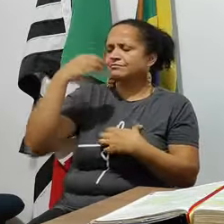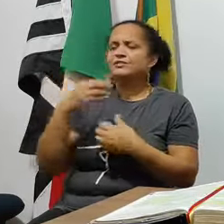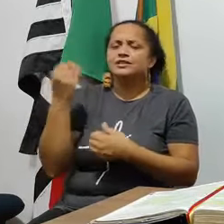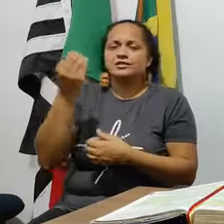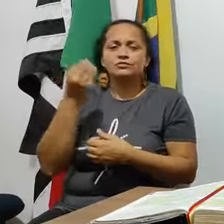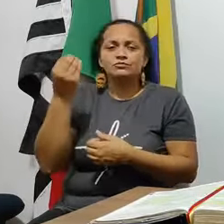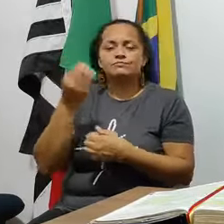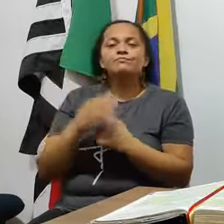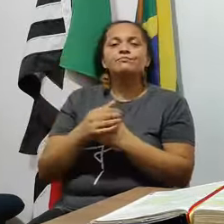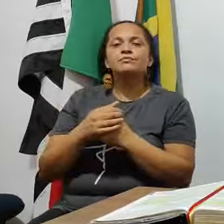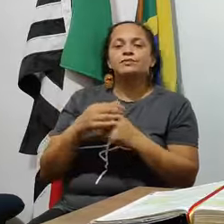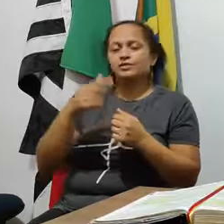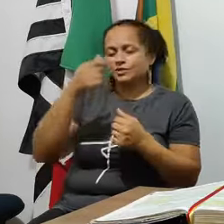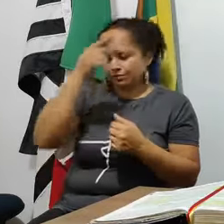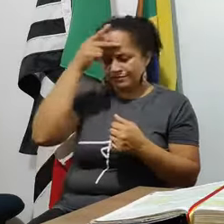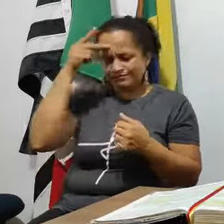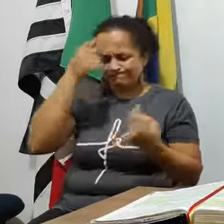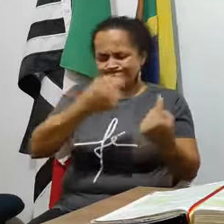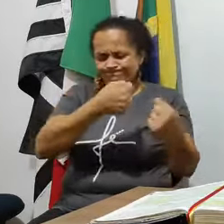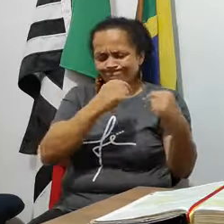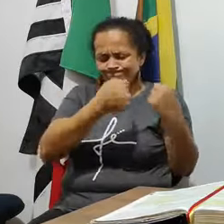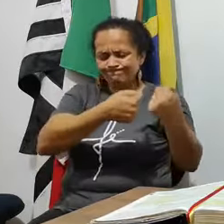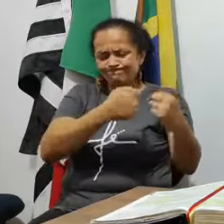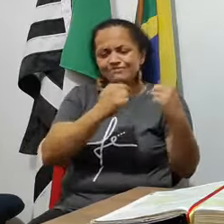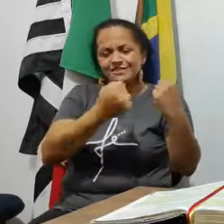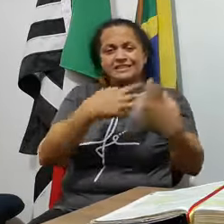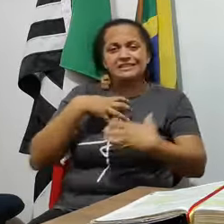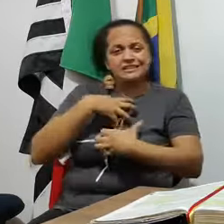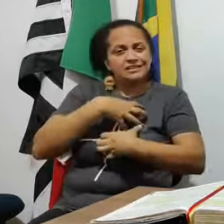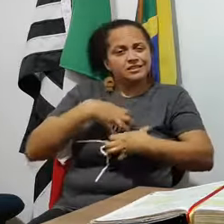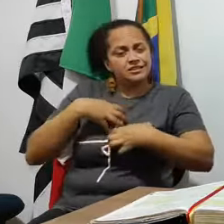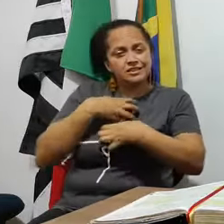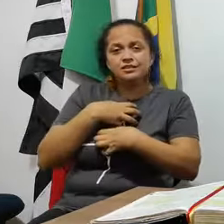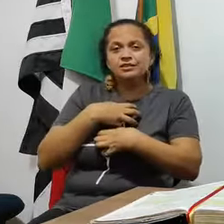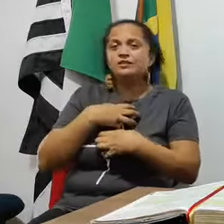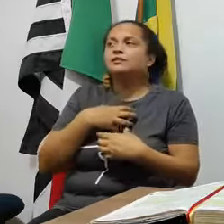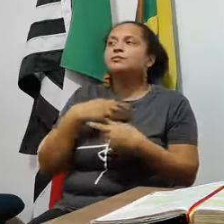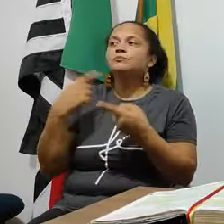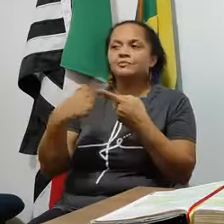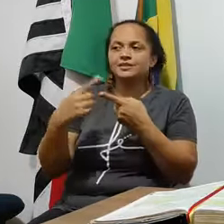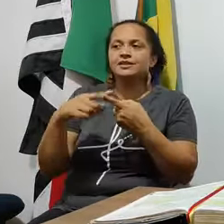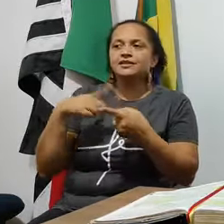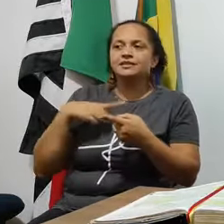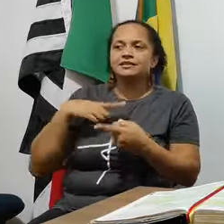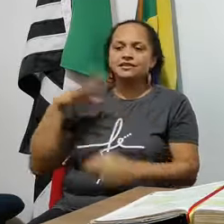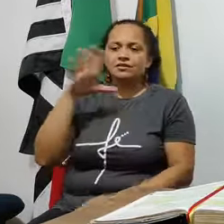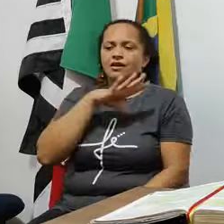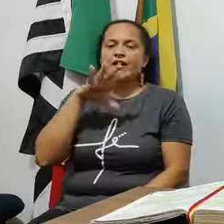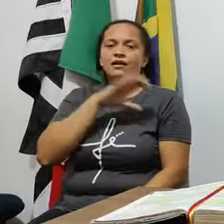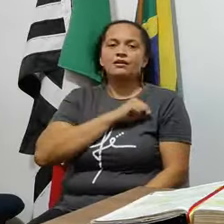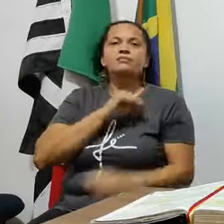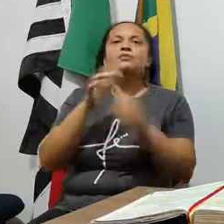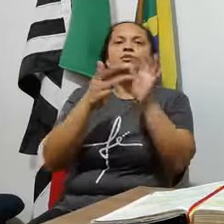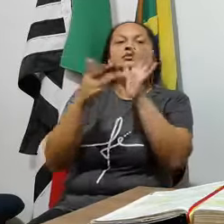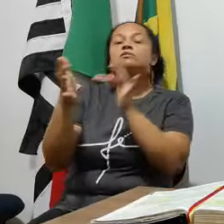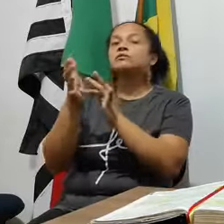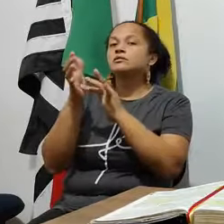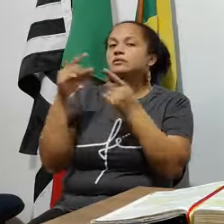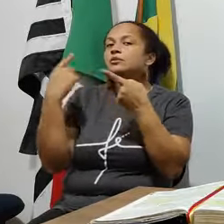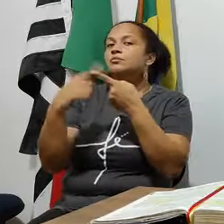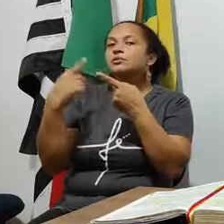necessidades, nas perseguições, nas angústias, por amor de Cristo. Porque quando sou